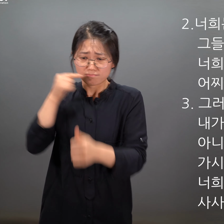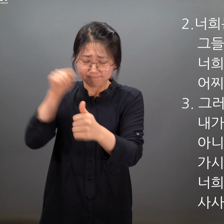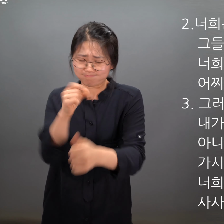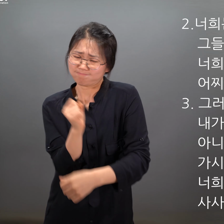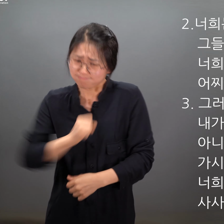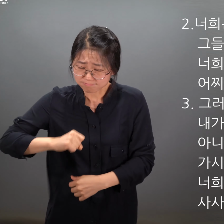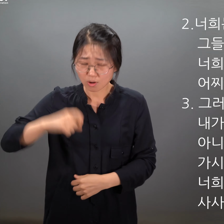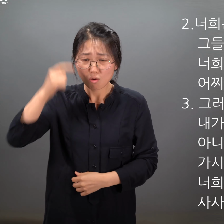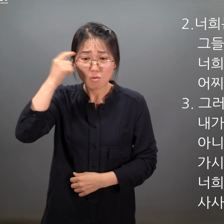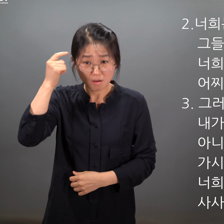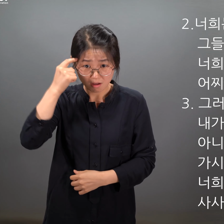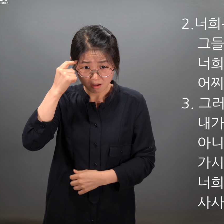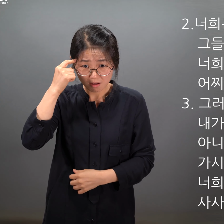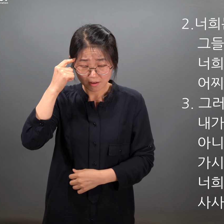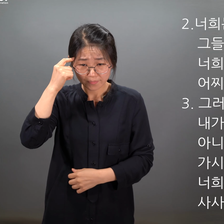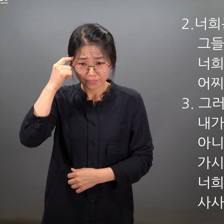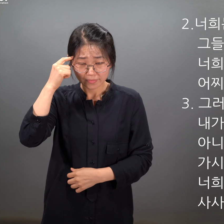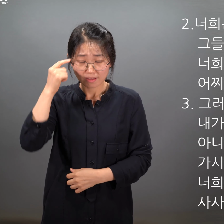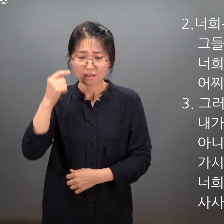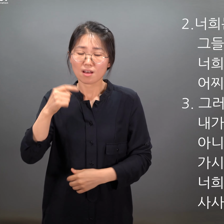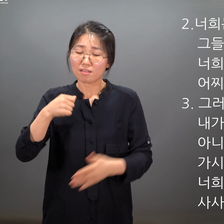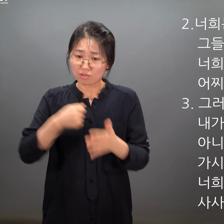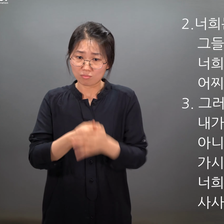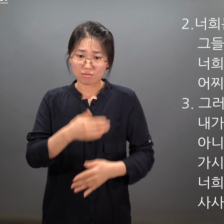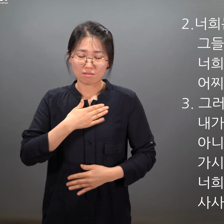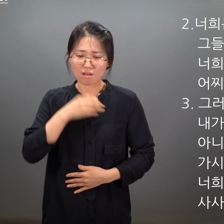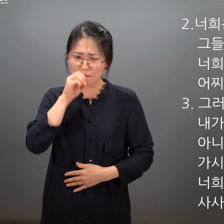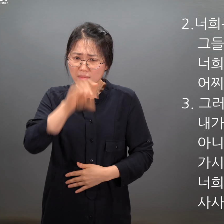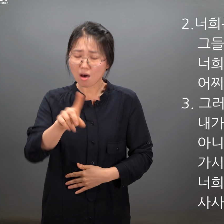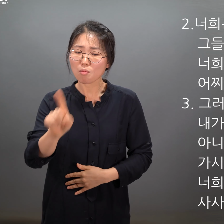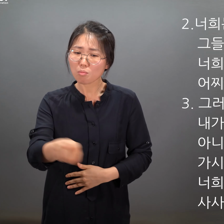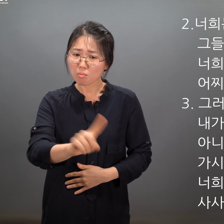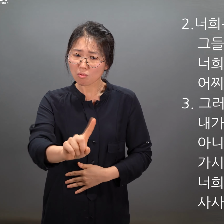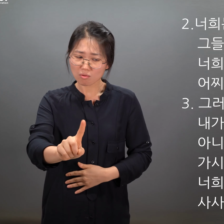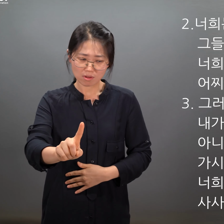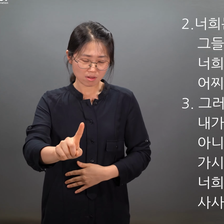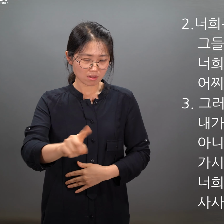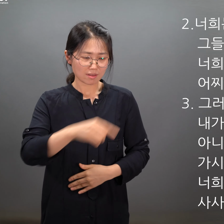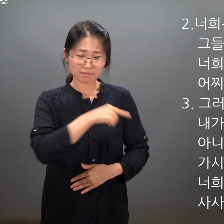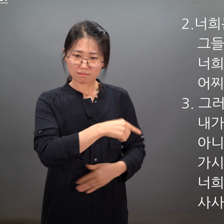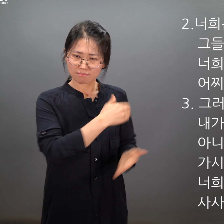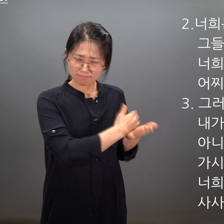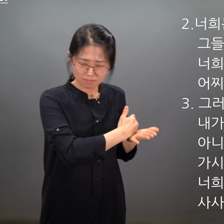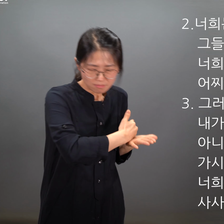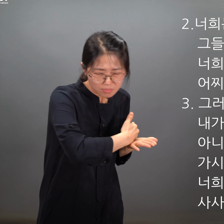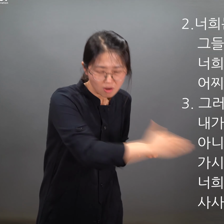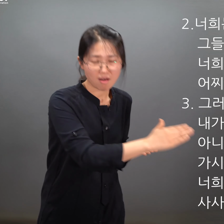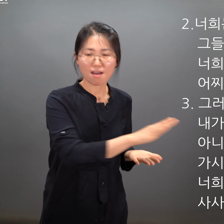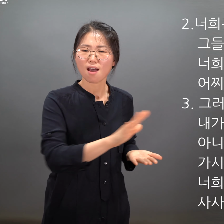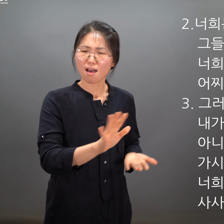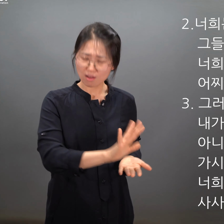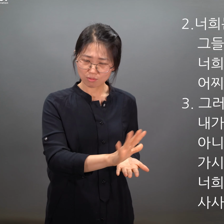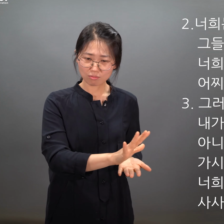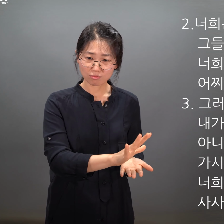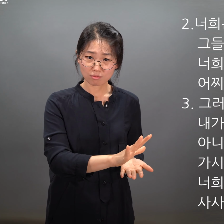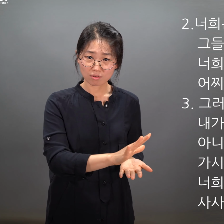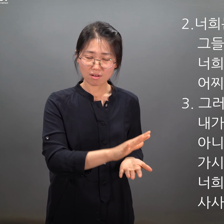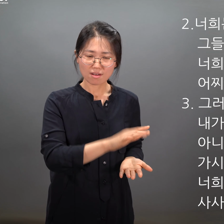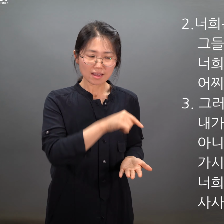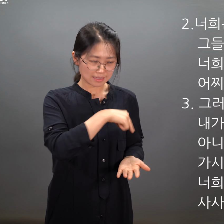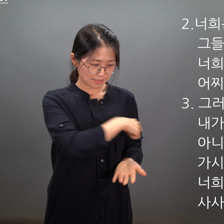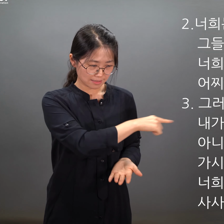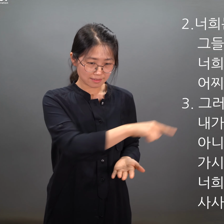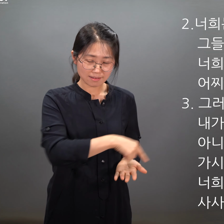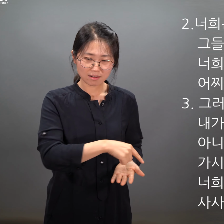어찌하여 그리하였느냐? 그러므로 내가 또 말하기를 내가 그들을 너희 앞에서 쫓아내지 아니하리니 그들이